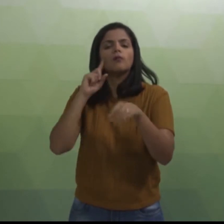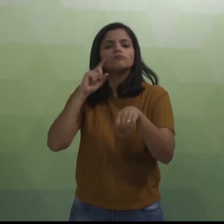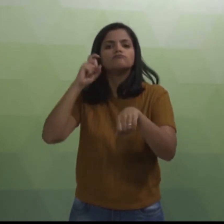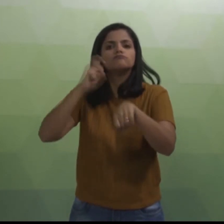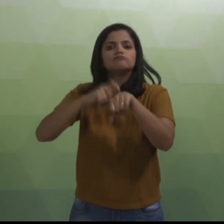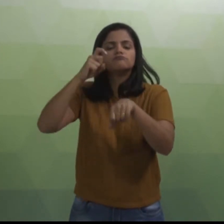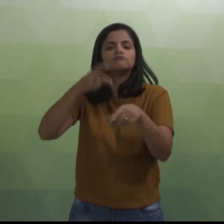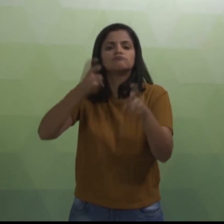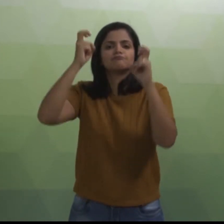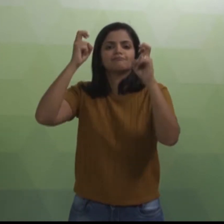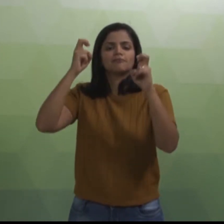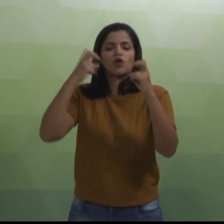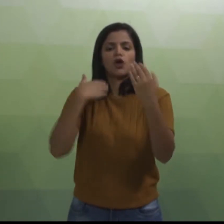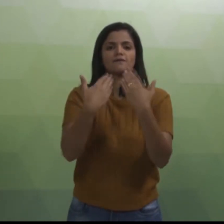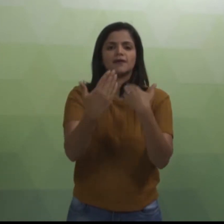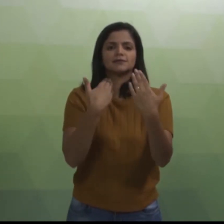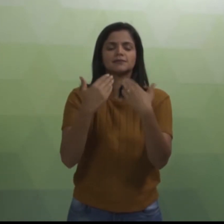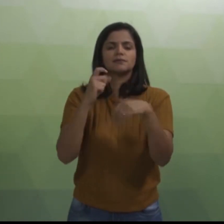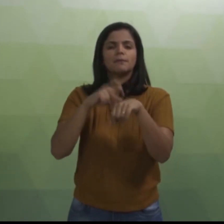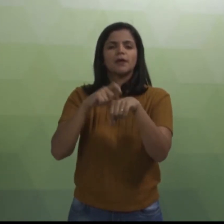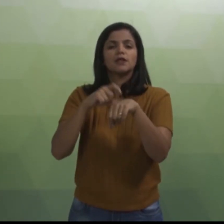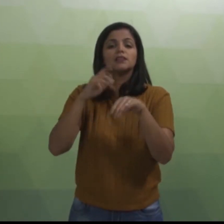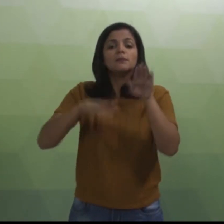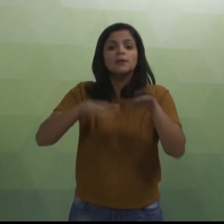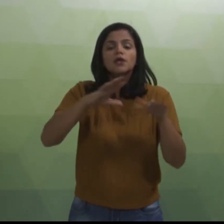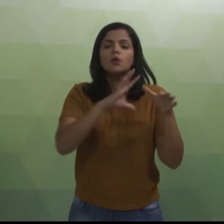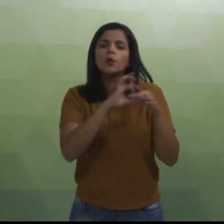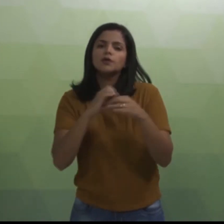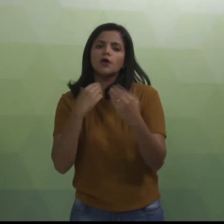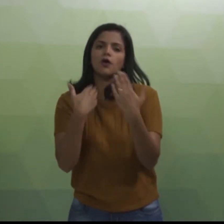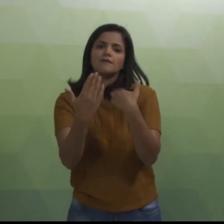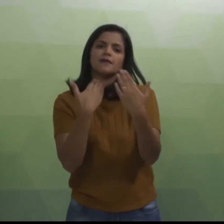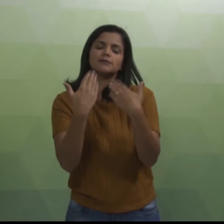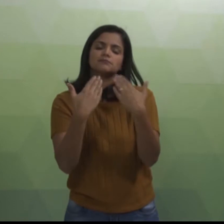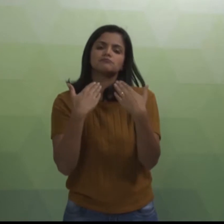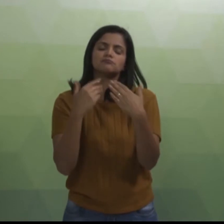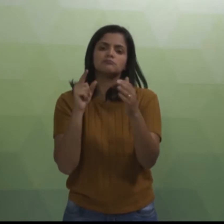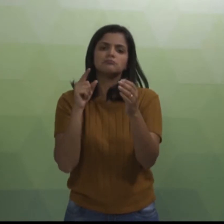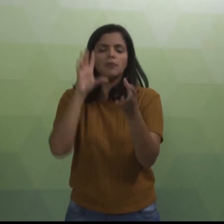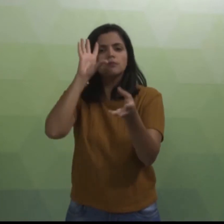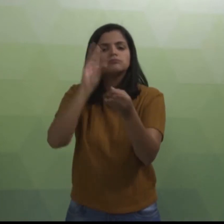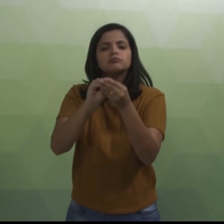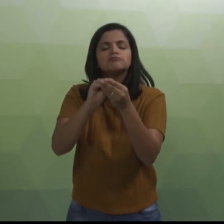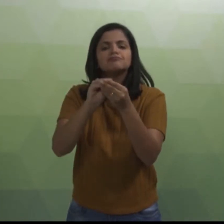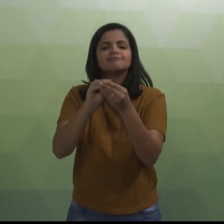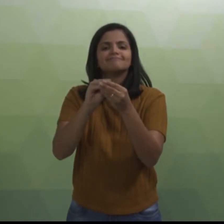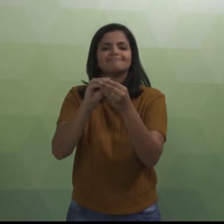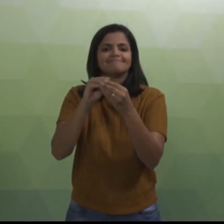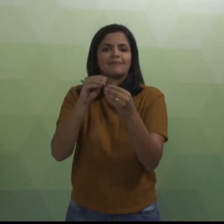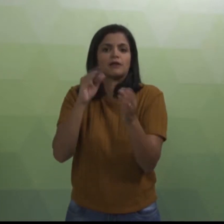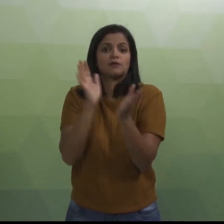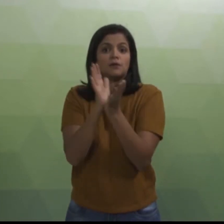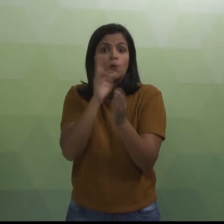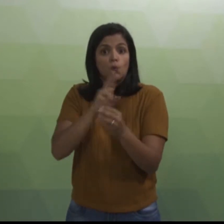onde no momento da conversação, pelo contexto, percebe-se o espaço, os